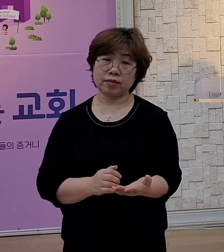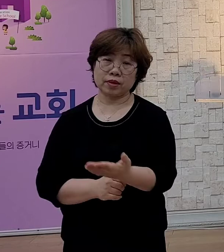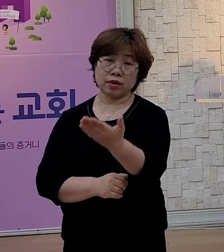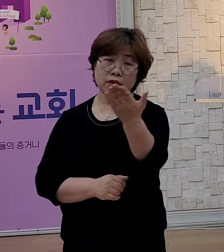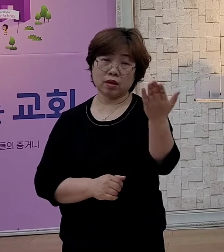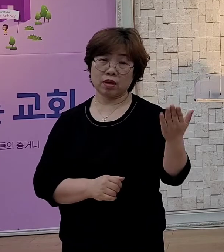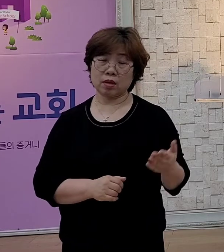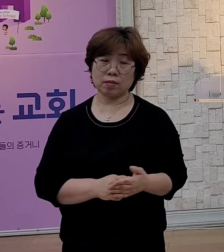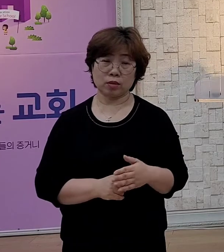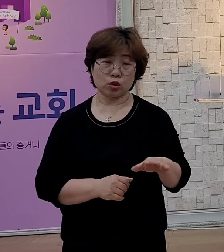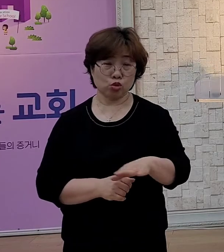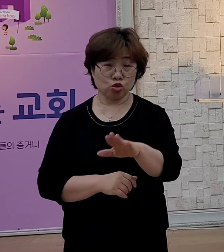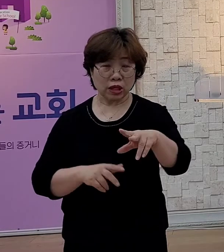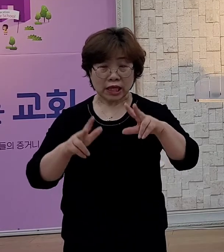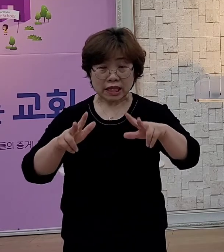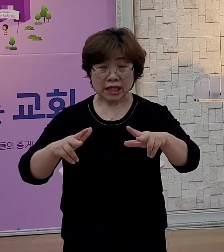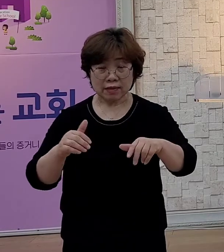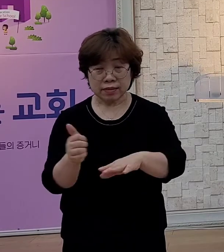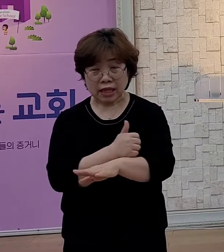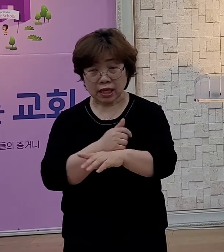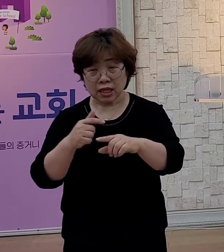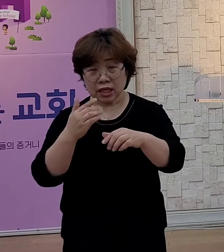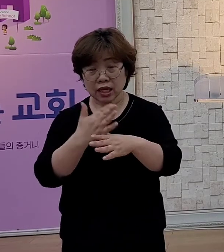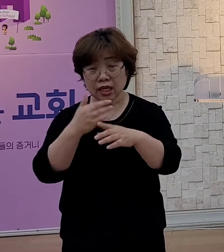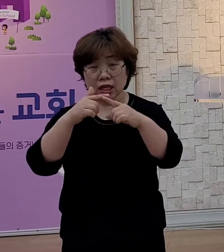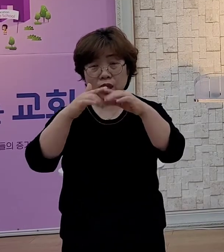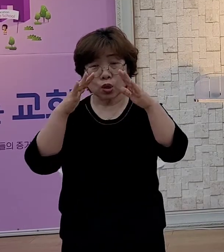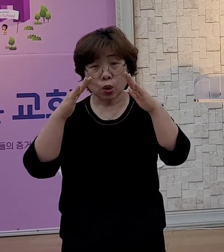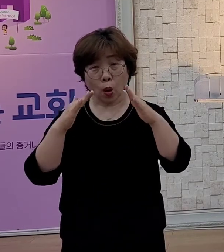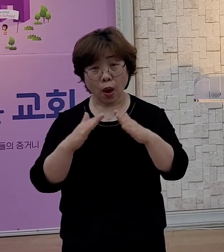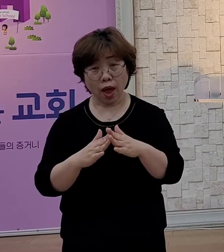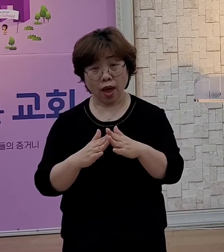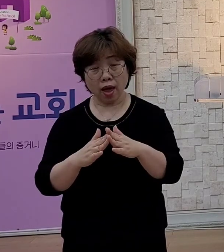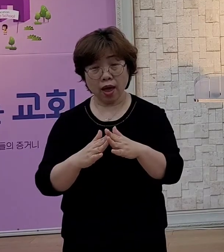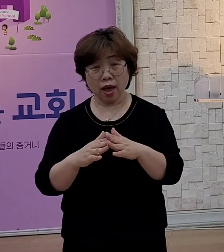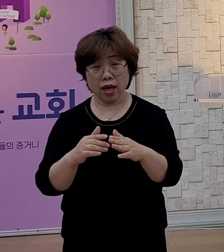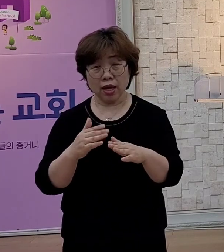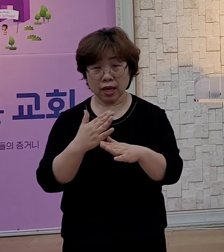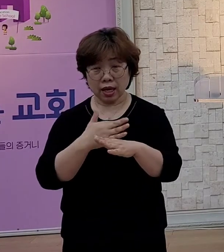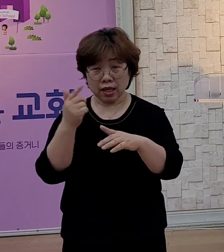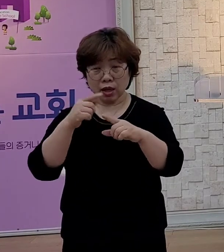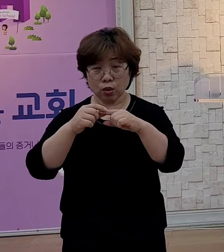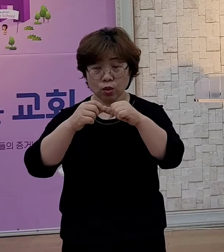여러분, 우리가 지금 다니는 양산 호산나교회는